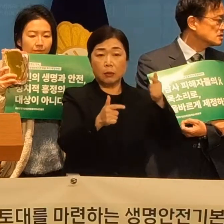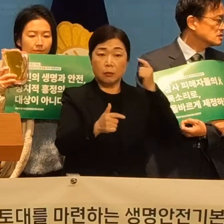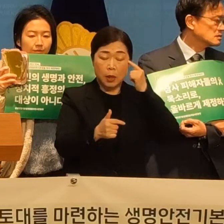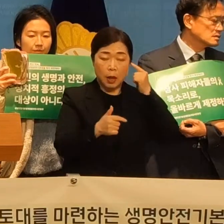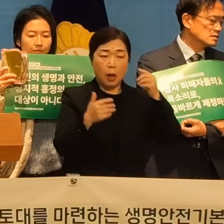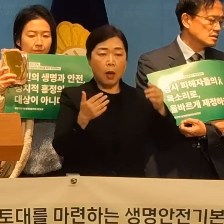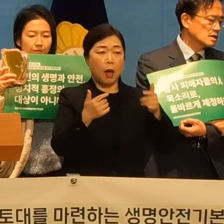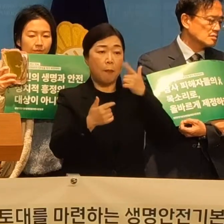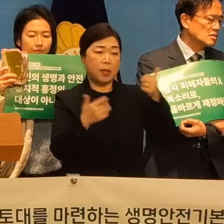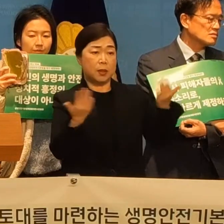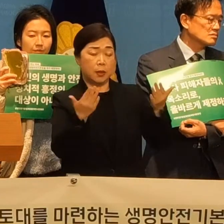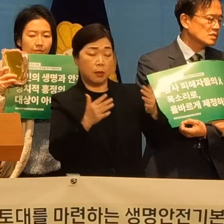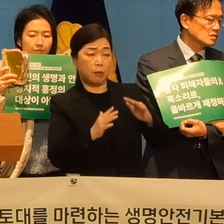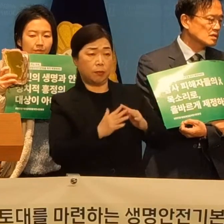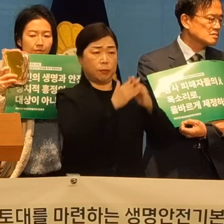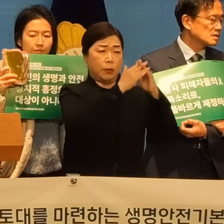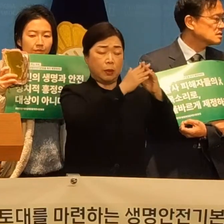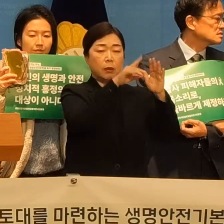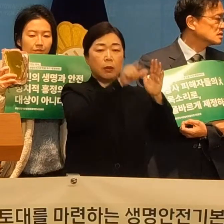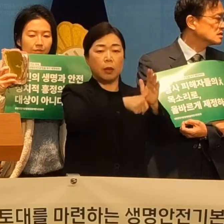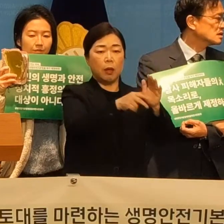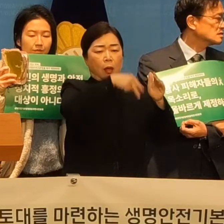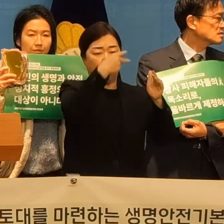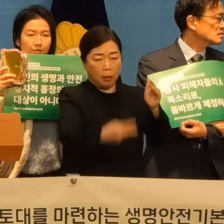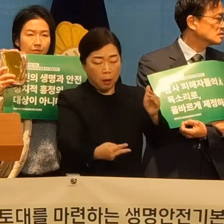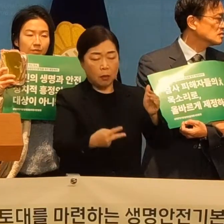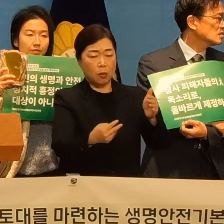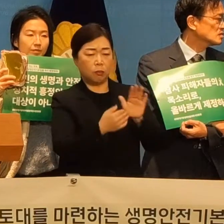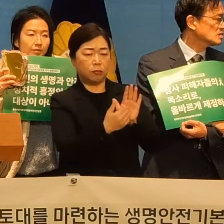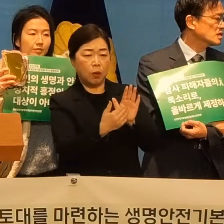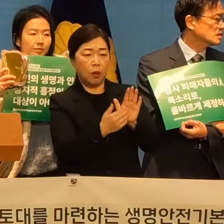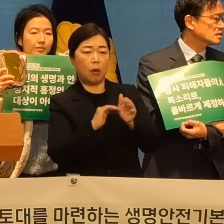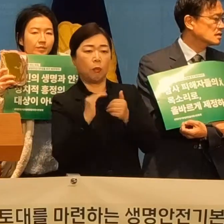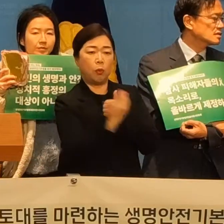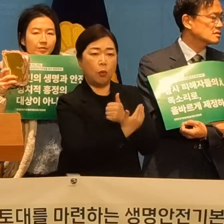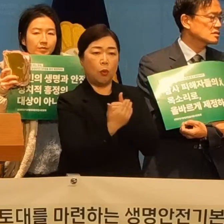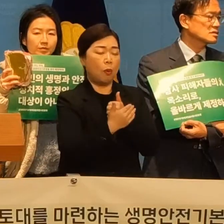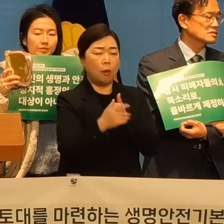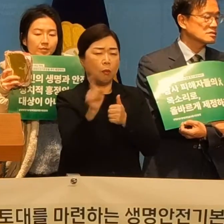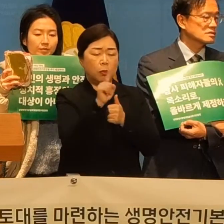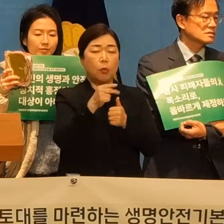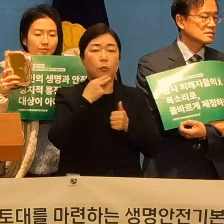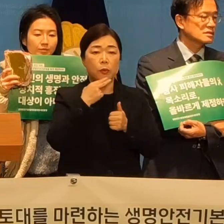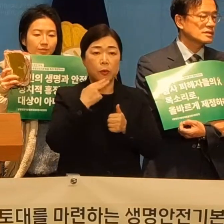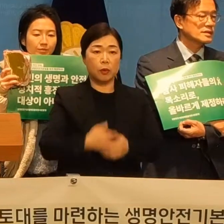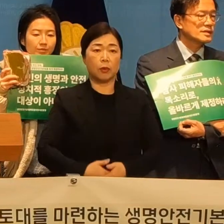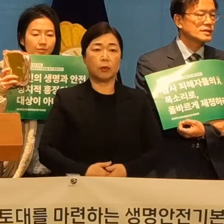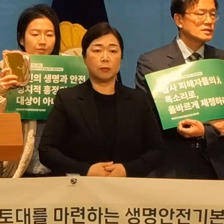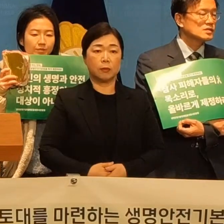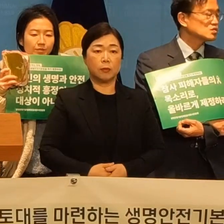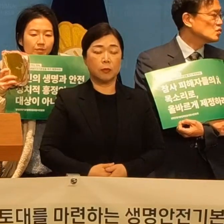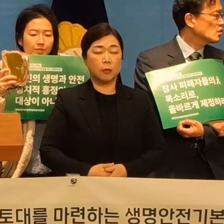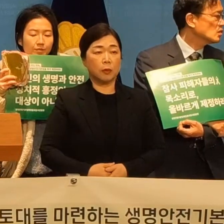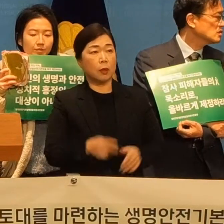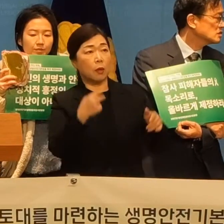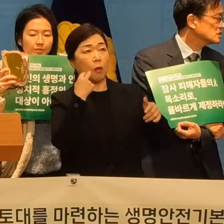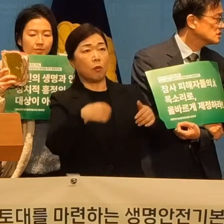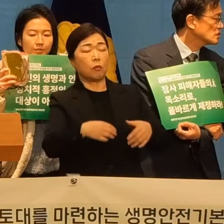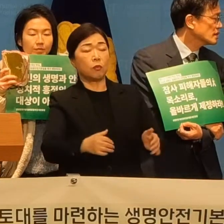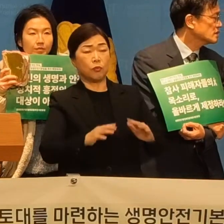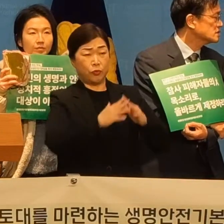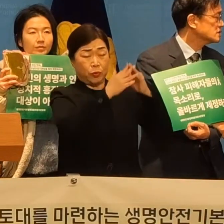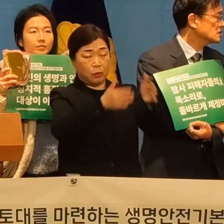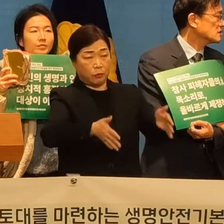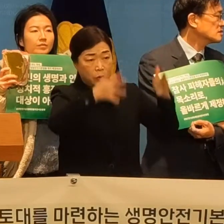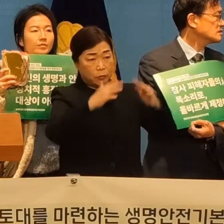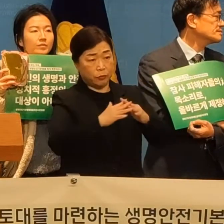일하던 현장에는 추락 방호망도, 안전 난간도, 보호 장비도 없었습니다. 누구나 예측할 수 있었고 조금만